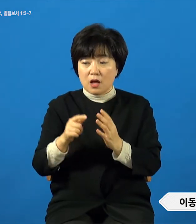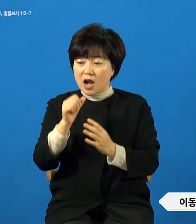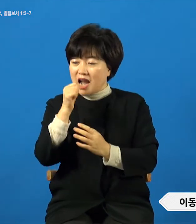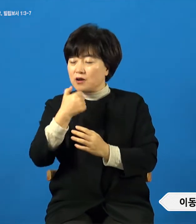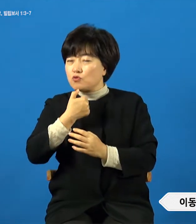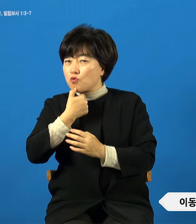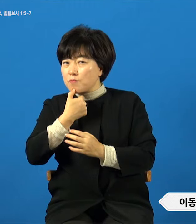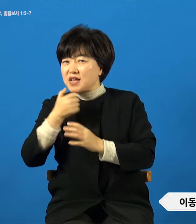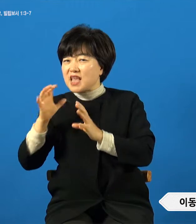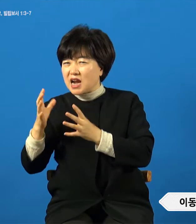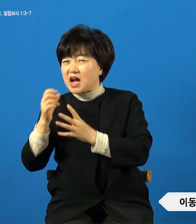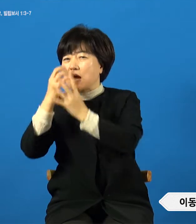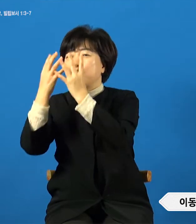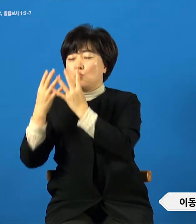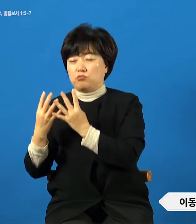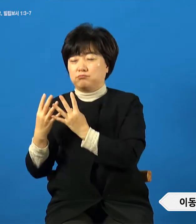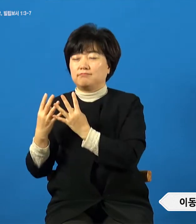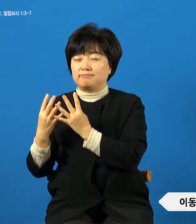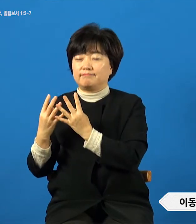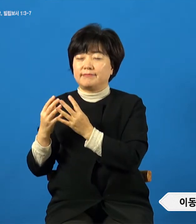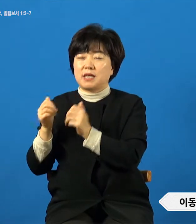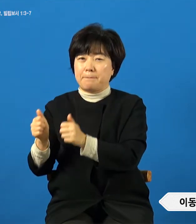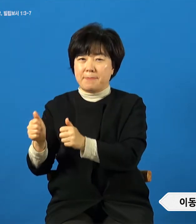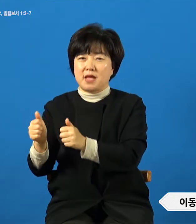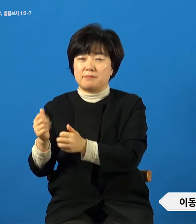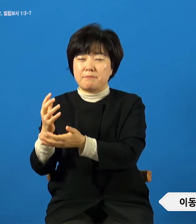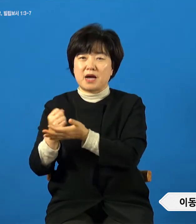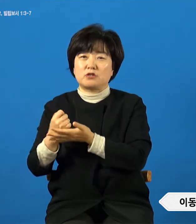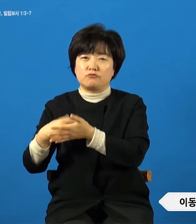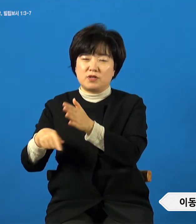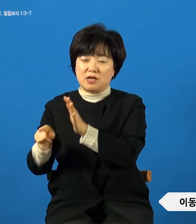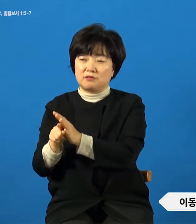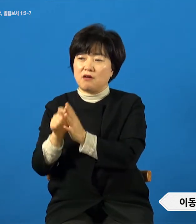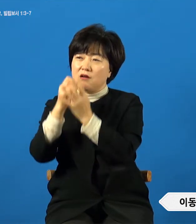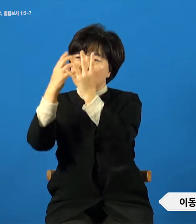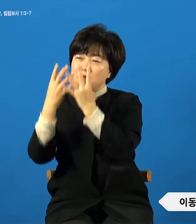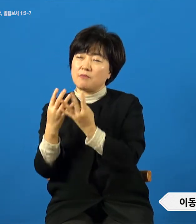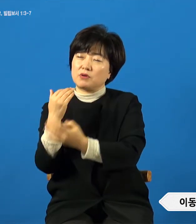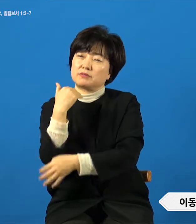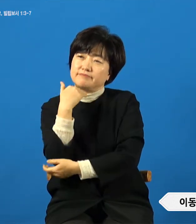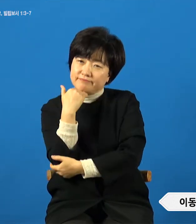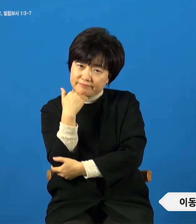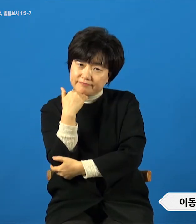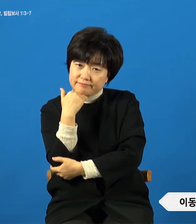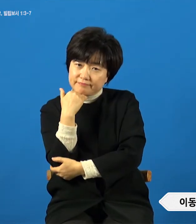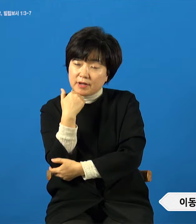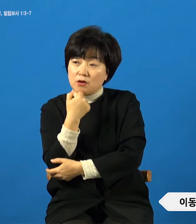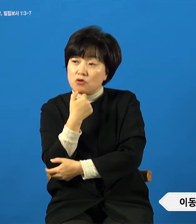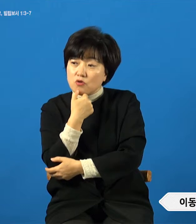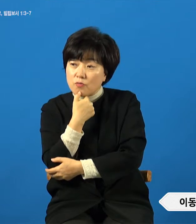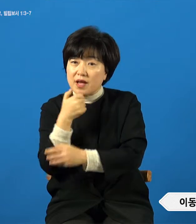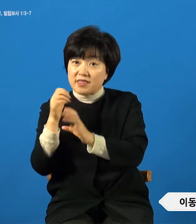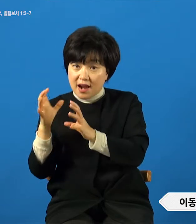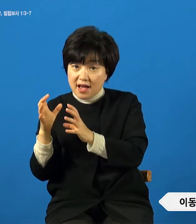로마에 재판받으러 와서 재판을 받기 위해서 그는 감옥에서 대기하게 됩니다. 그 로마의 감옥에서 10년